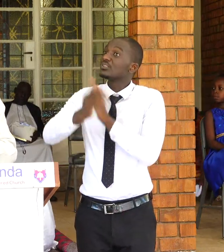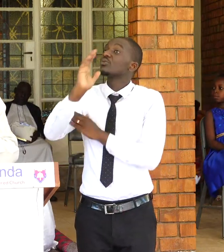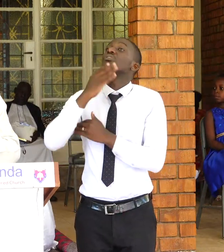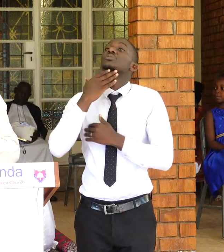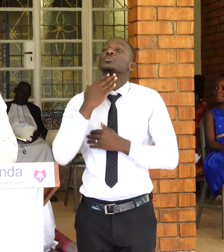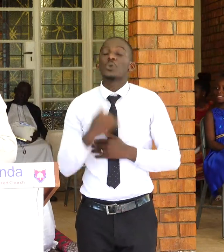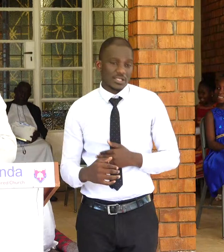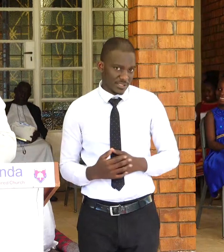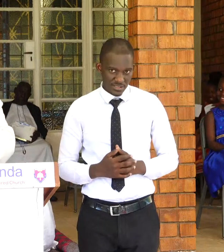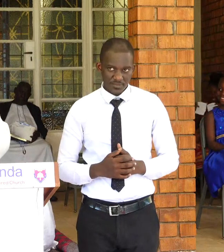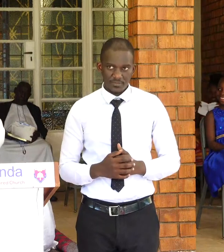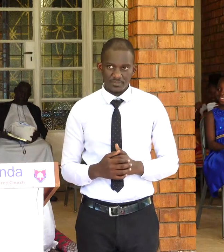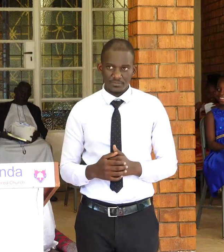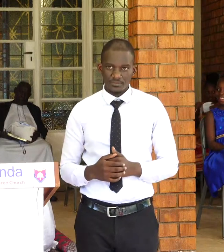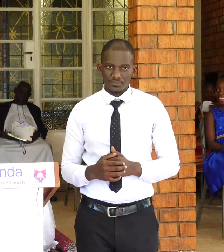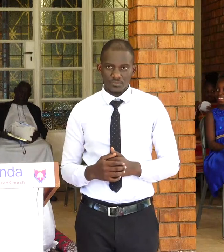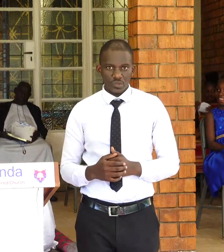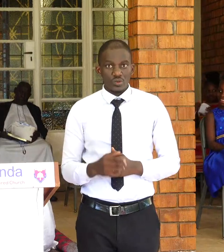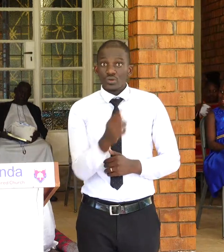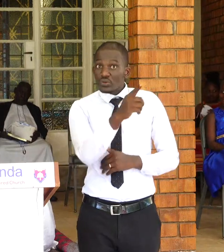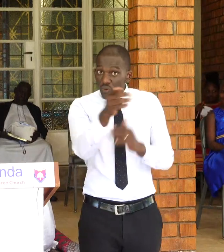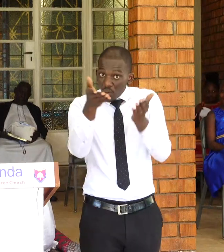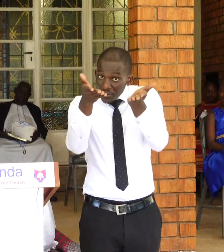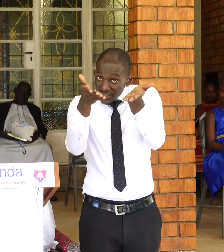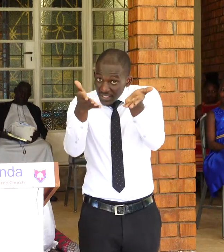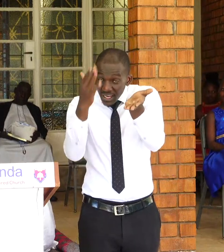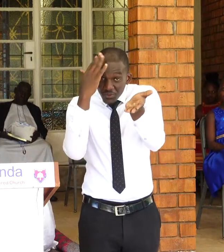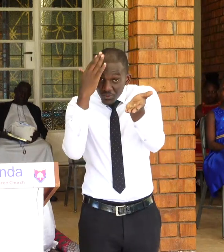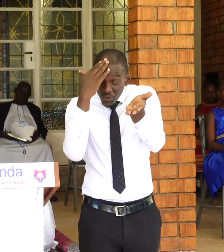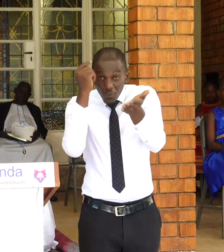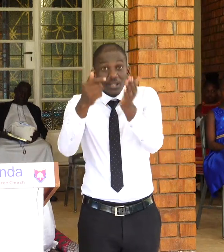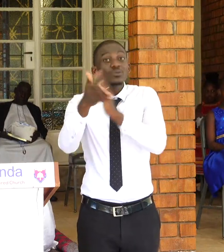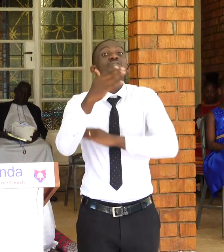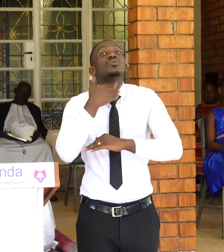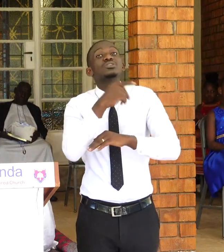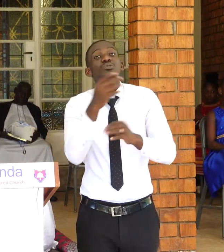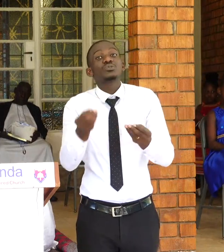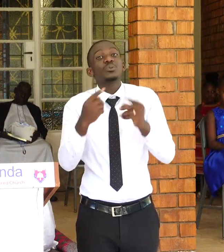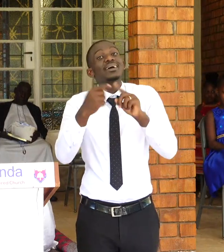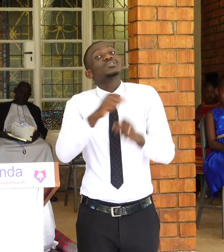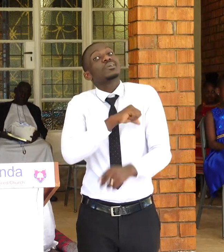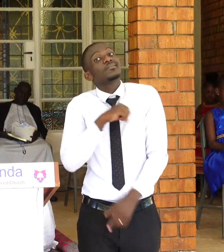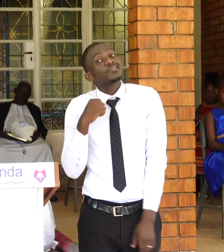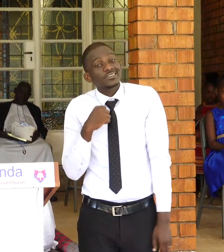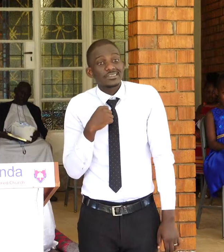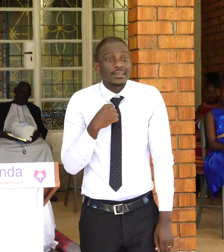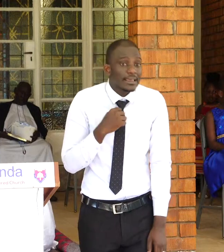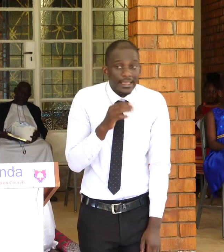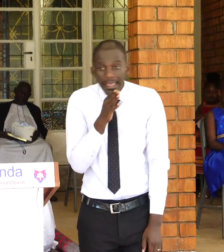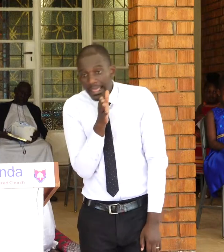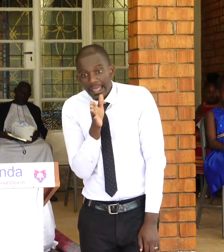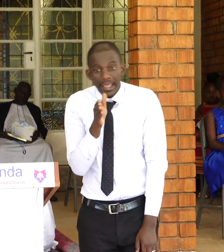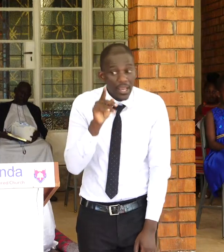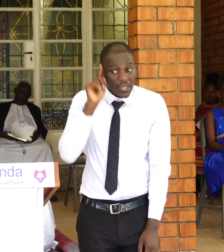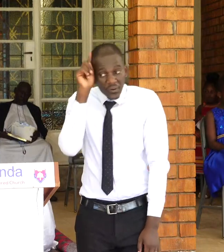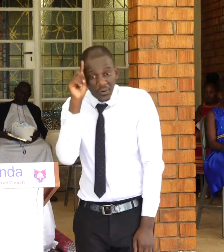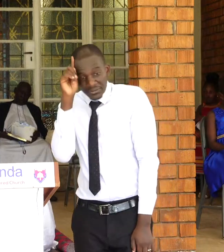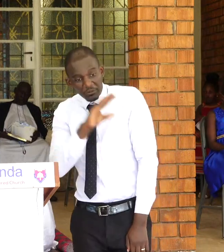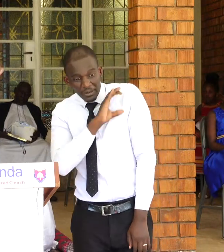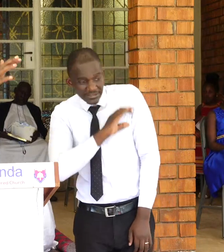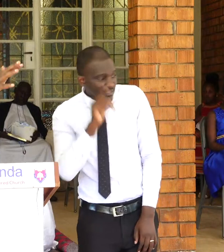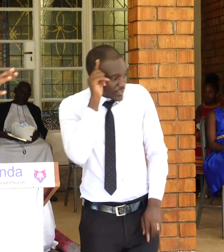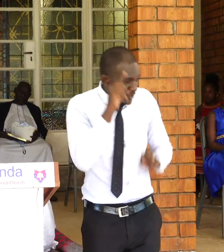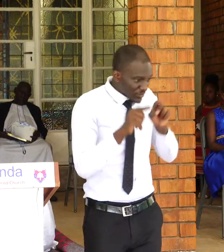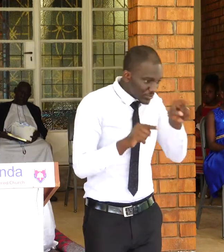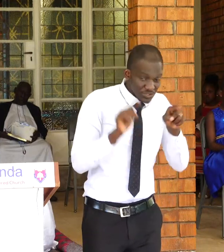ekimugwanidde okukola Katonda nga bw'ayagala. W'oli wano ng'omanyi Katonda ky'ayagala okole, naye ogaanye okukikola. Olowooza ku kazini, n'olowooza ku gundi,